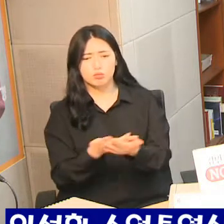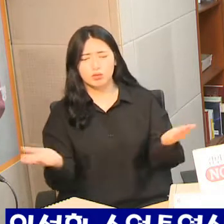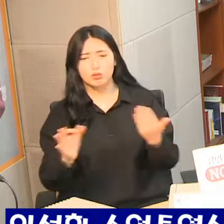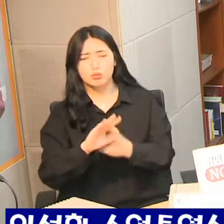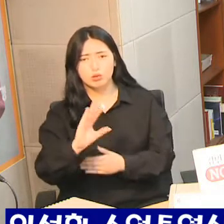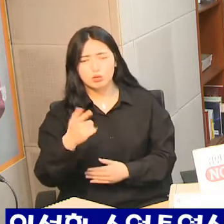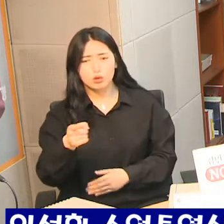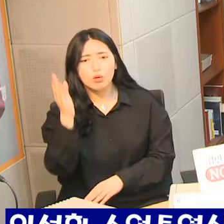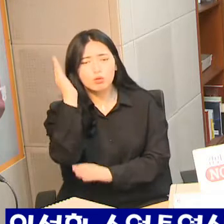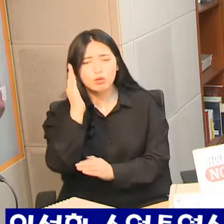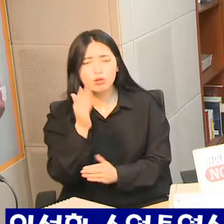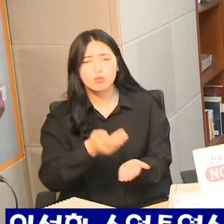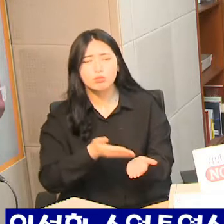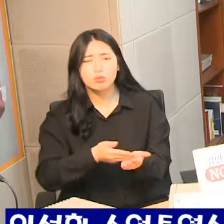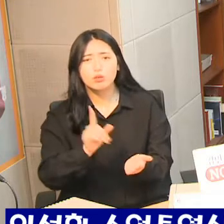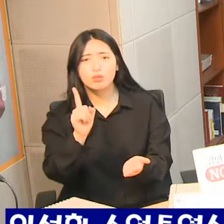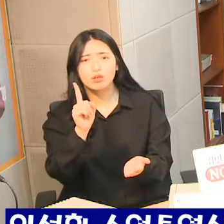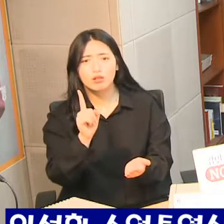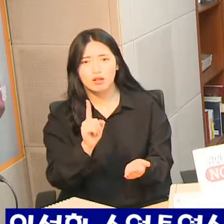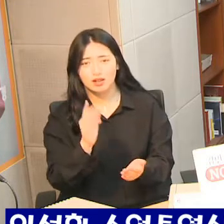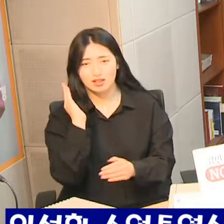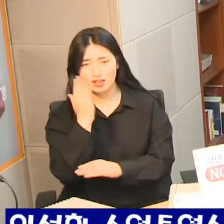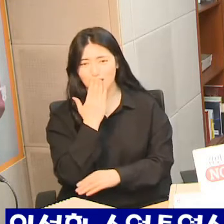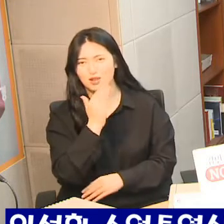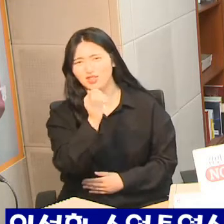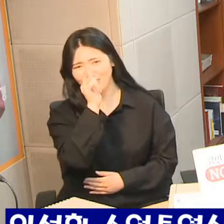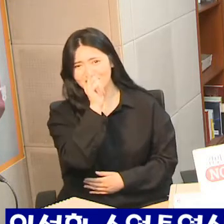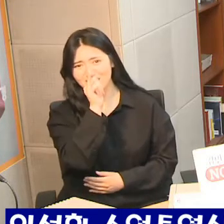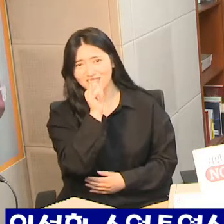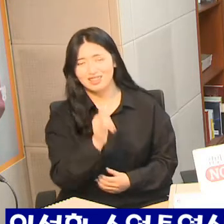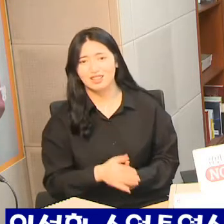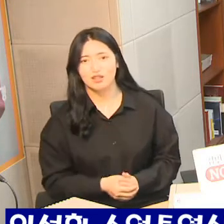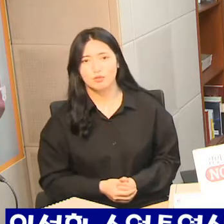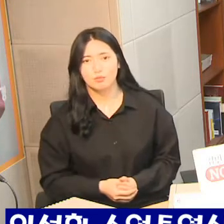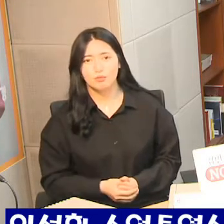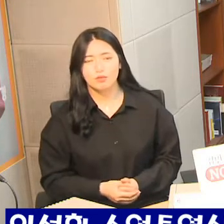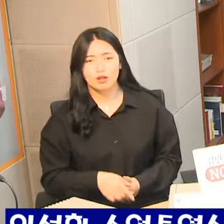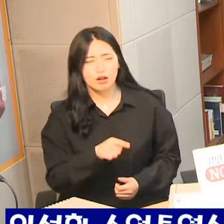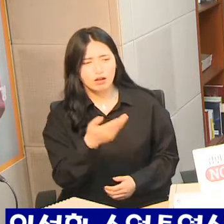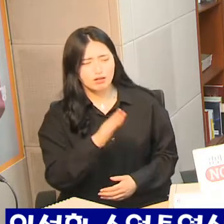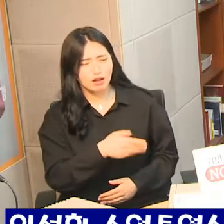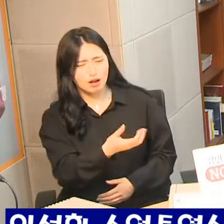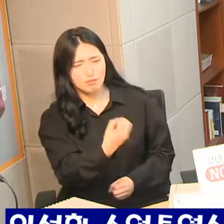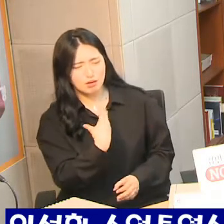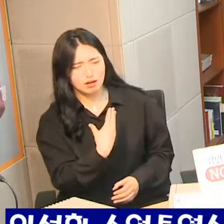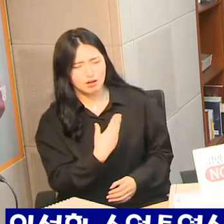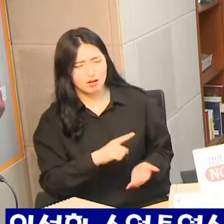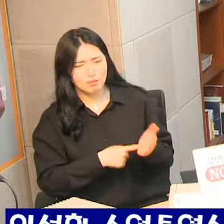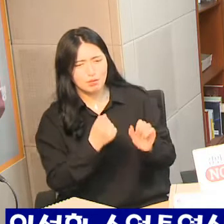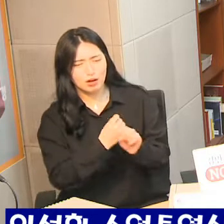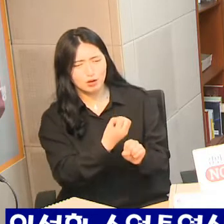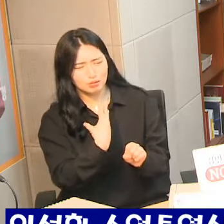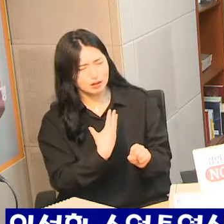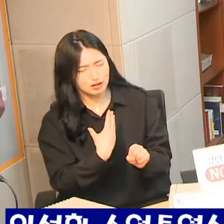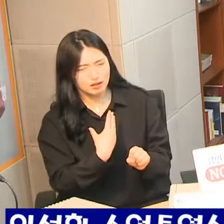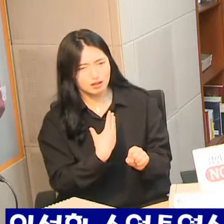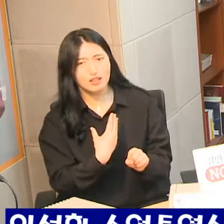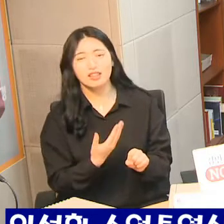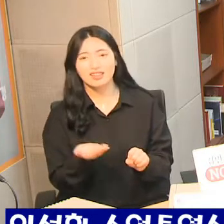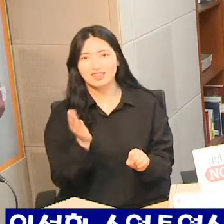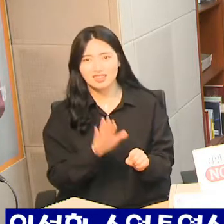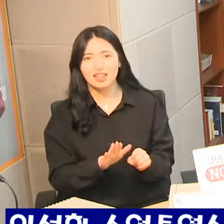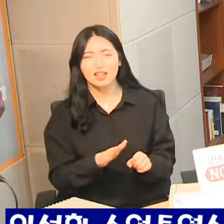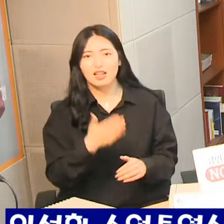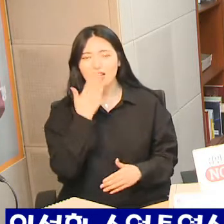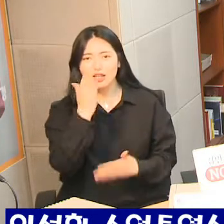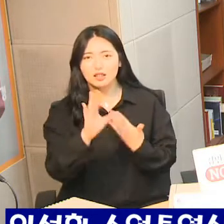되지. 네가 왜 발표하냐? 이런 생각이 드는 거죠. 발표하라고 하셨잖아요. 그러실 것 같은데 네. 이왕이면은